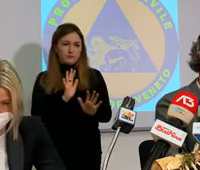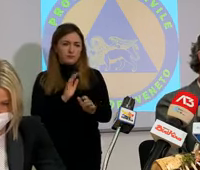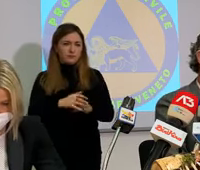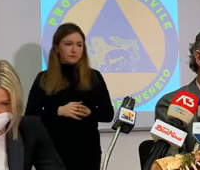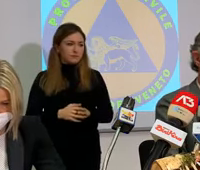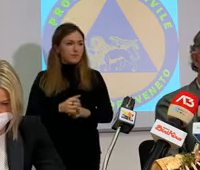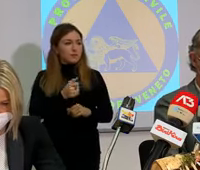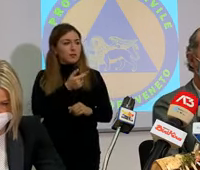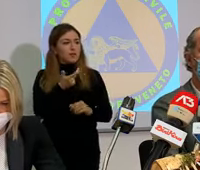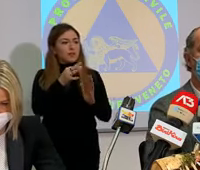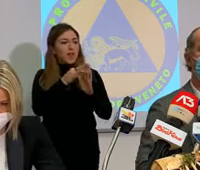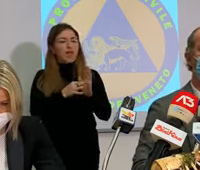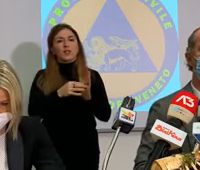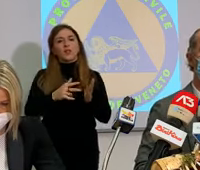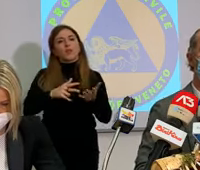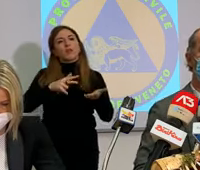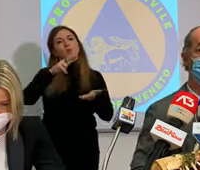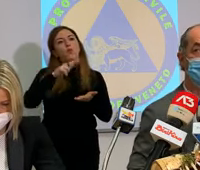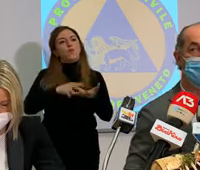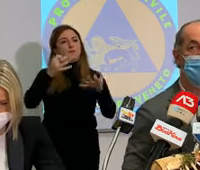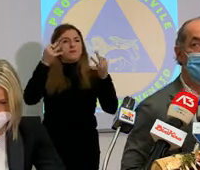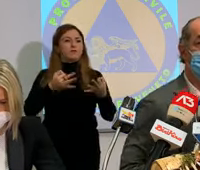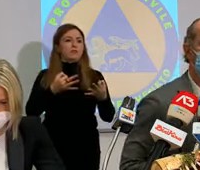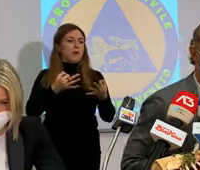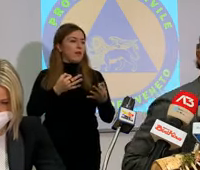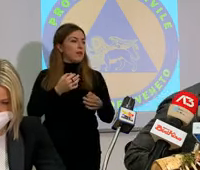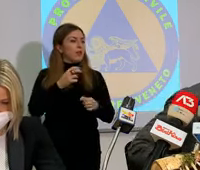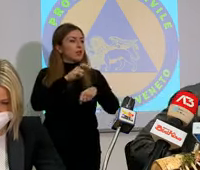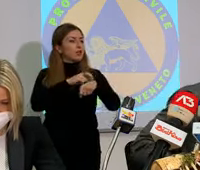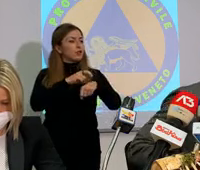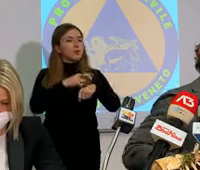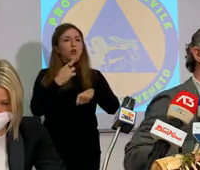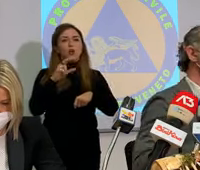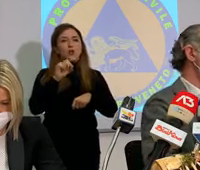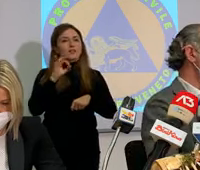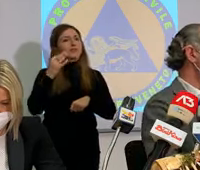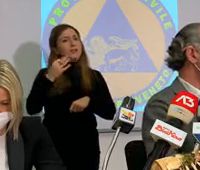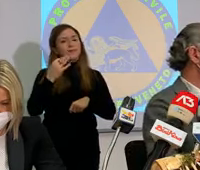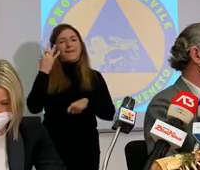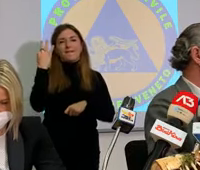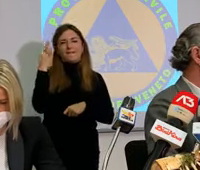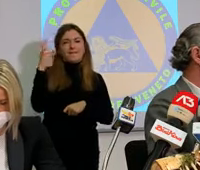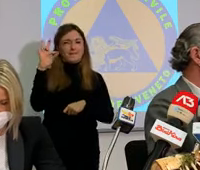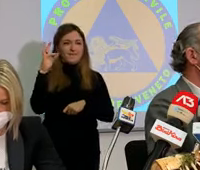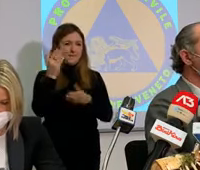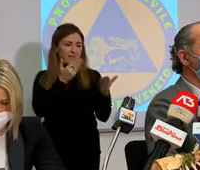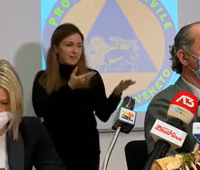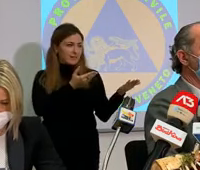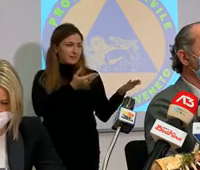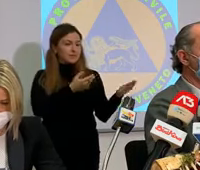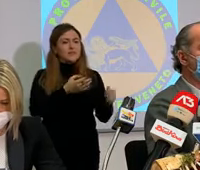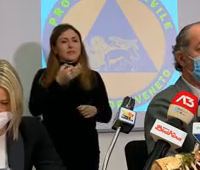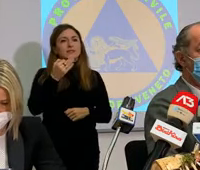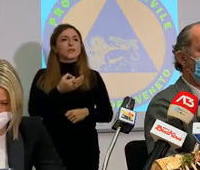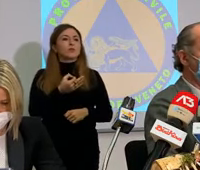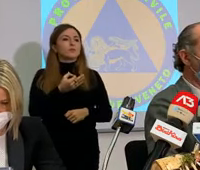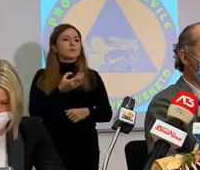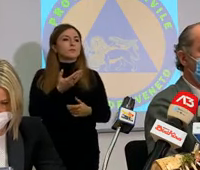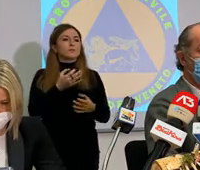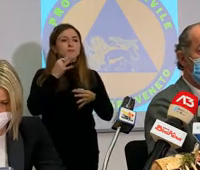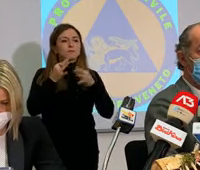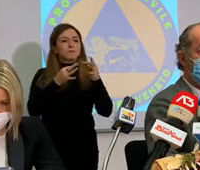e comunque i dati sono ufficiali ho detto dotto rosi che è stato sempre efficientissimo che vi darà anche uno spaccato di classifica